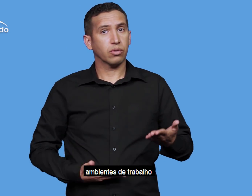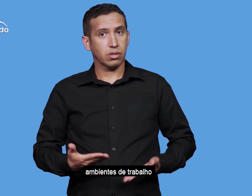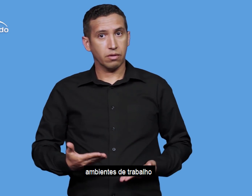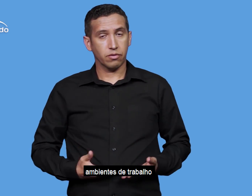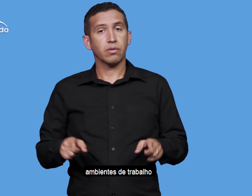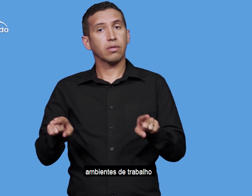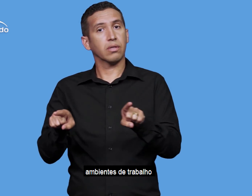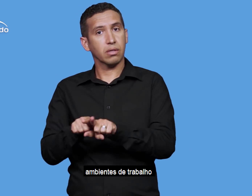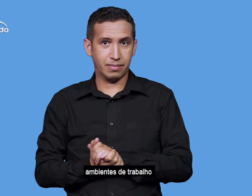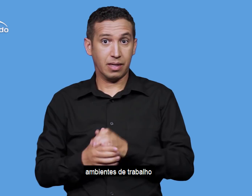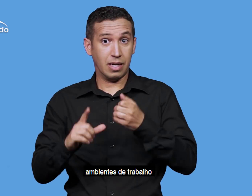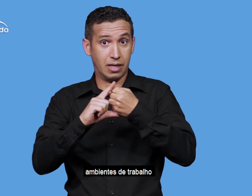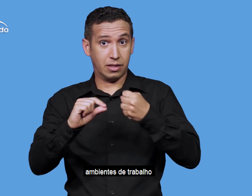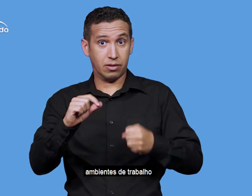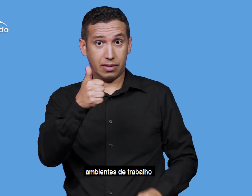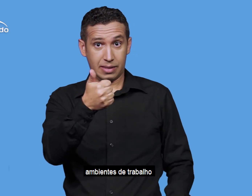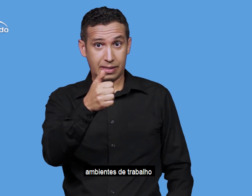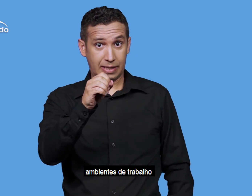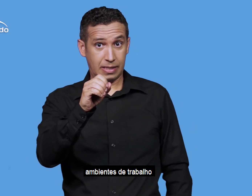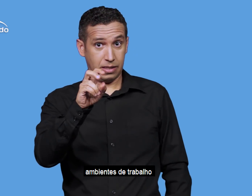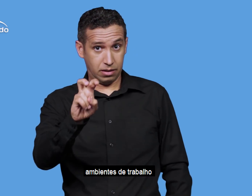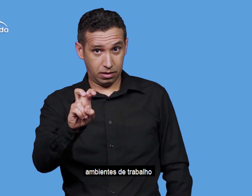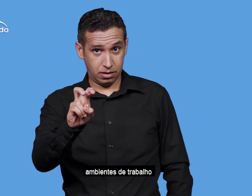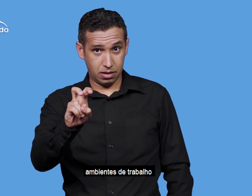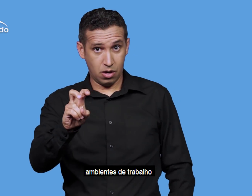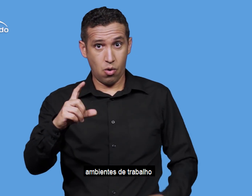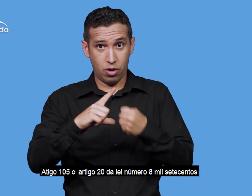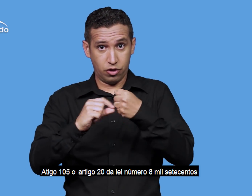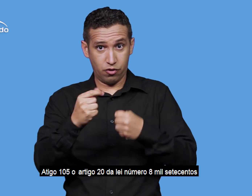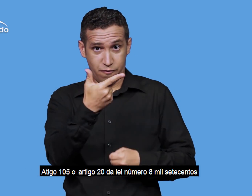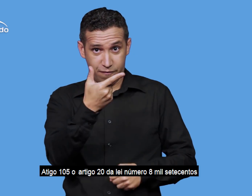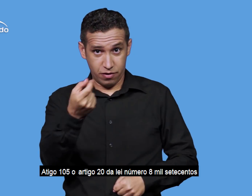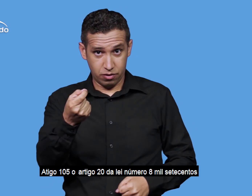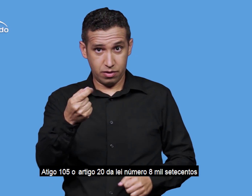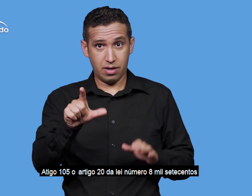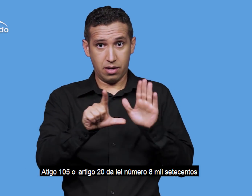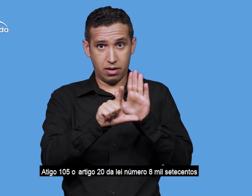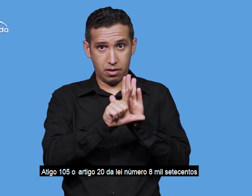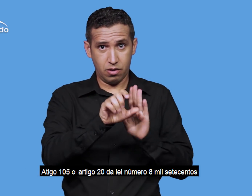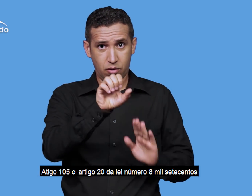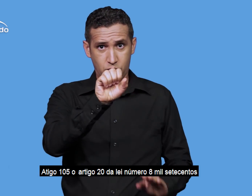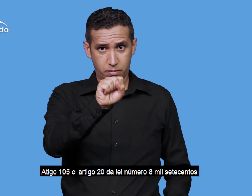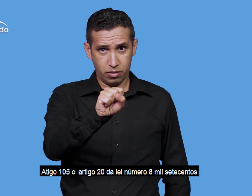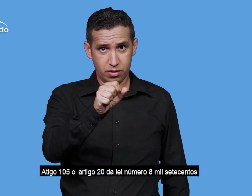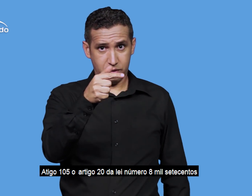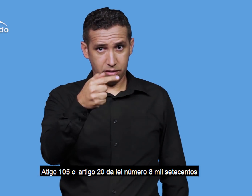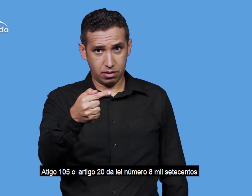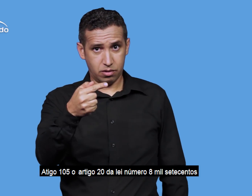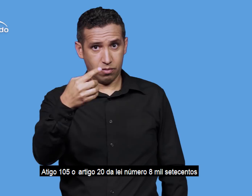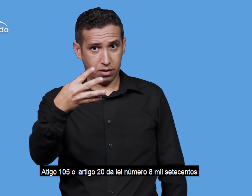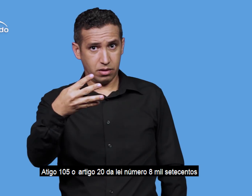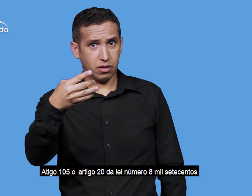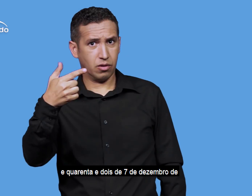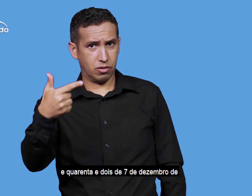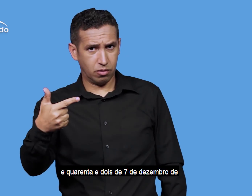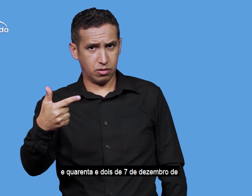ambientes de trabalho artigo 105 o artigo 20 da lei número 8 mil setecentos e quarenta e dois